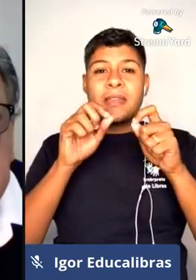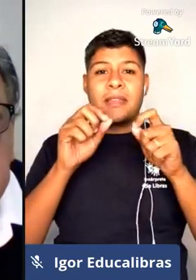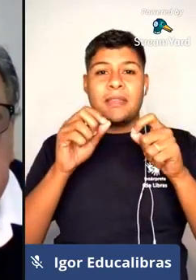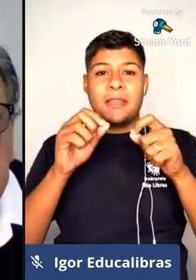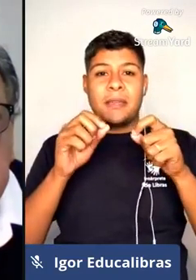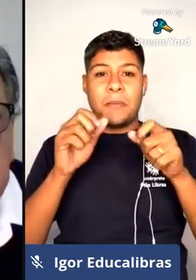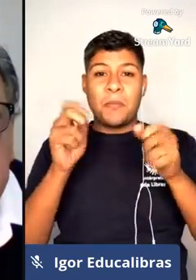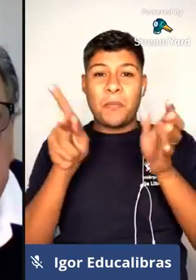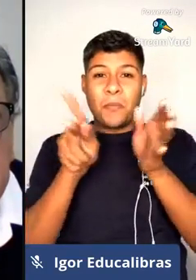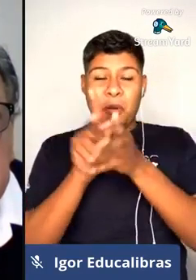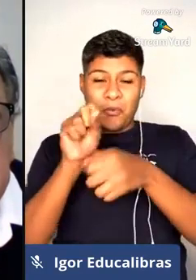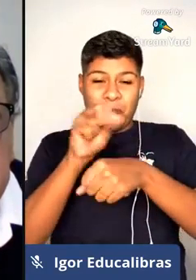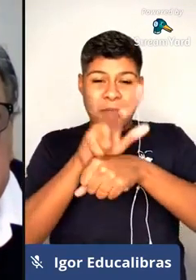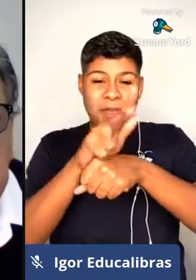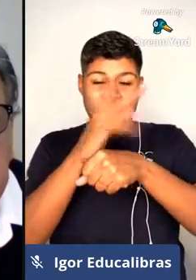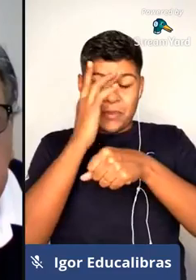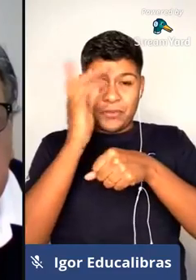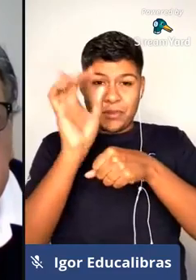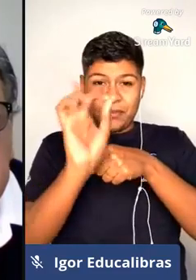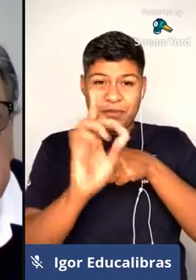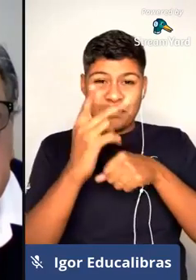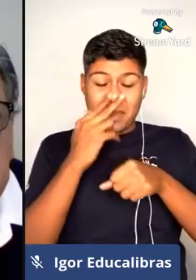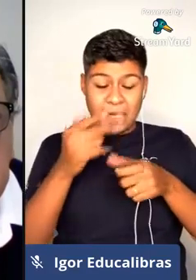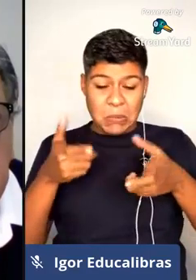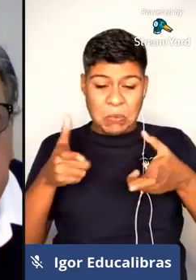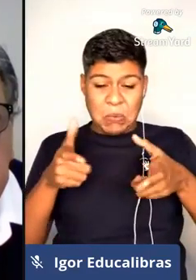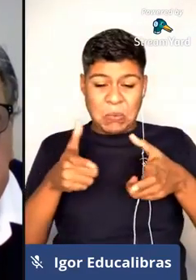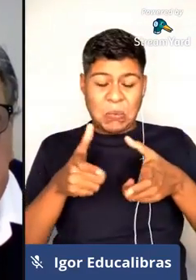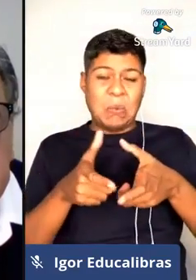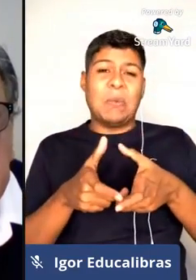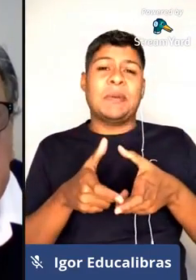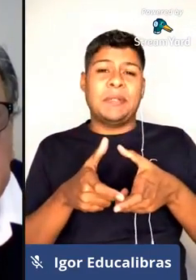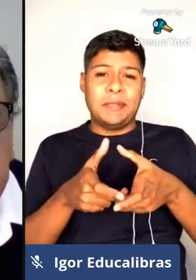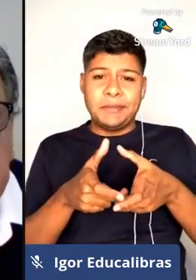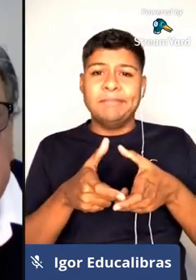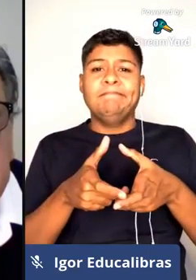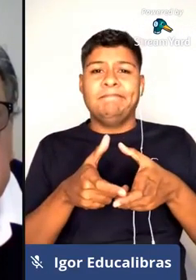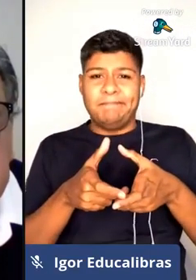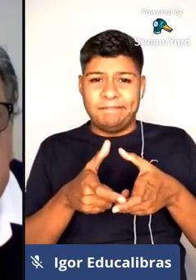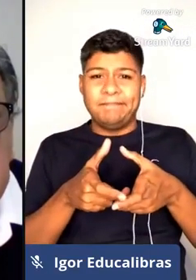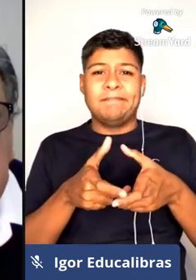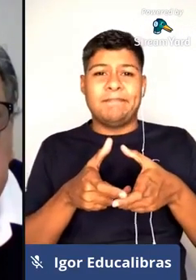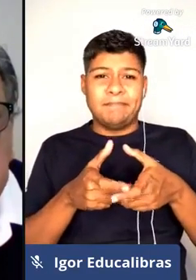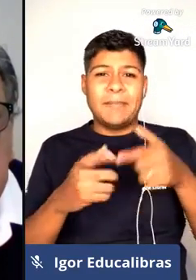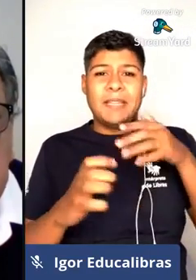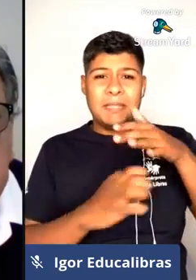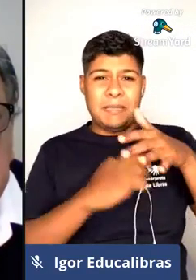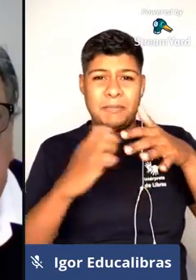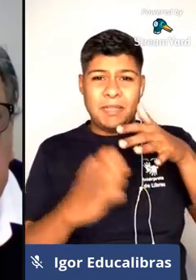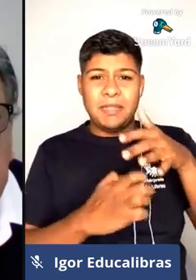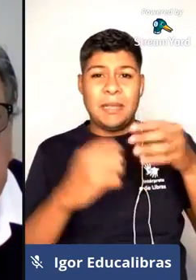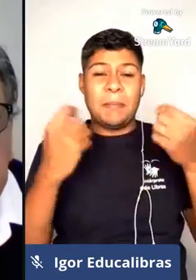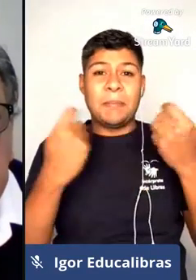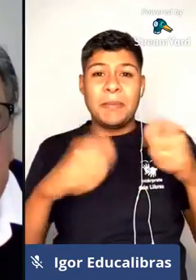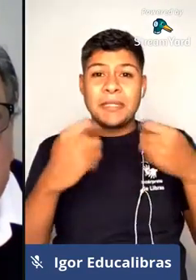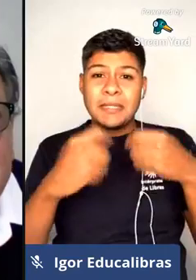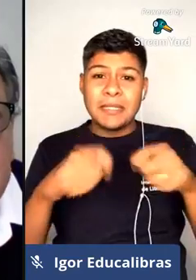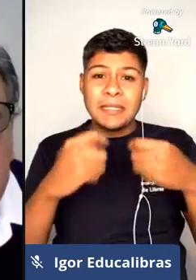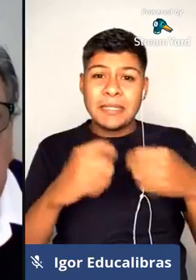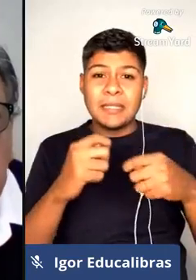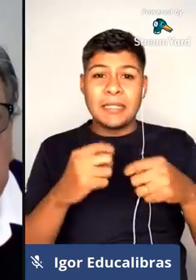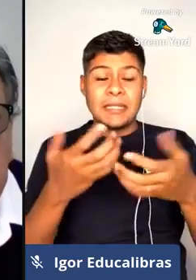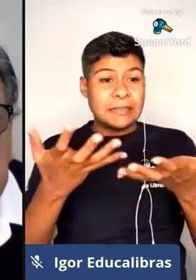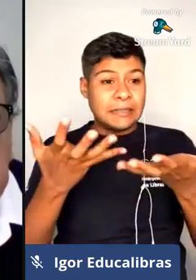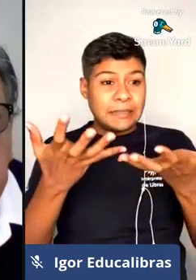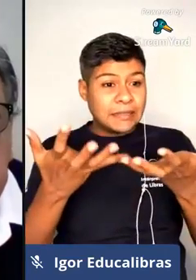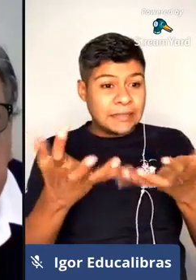de pessoas com deficiência no Brasil, é baixíssimo, baixíssimo. As empresas deveriam, se não querem empregar,